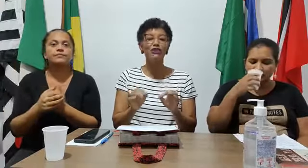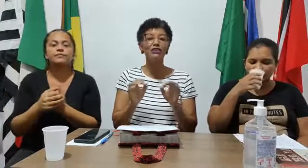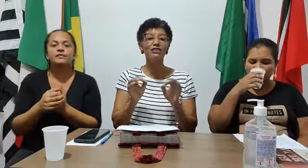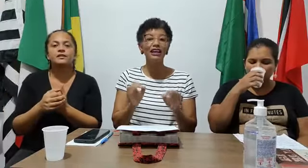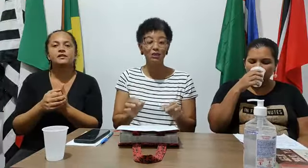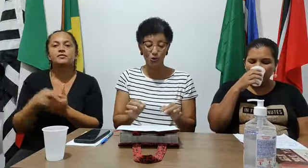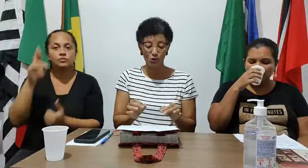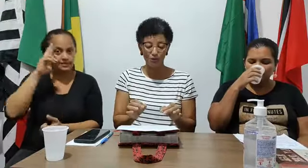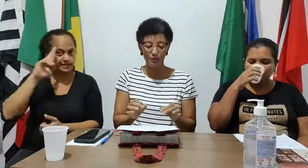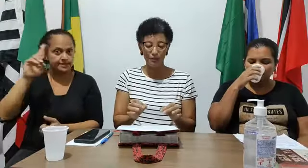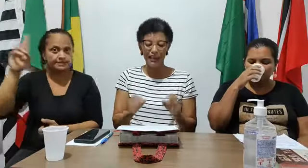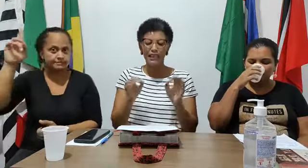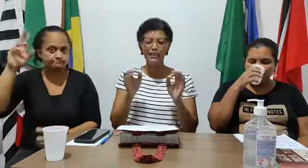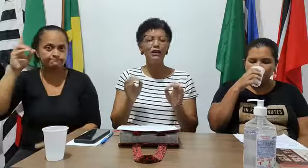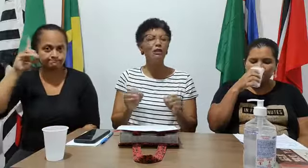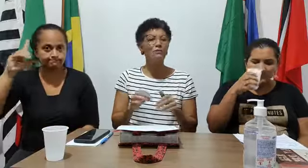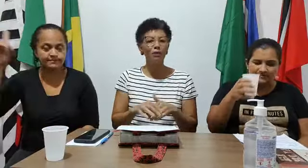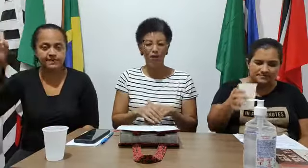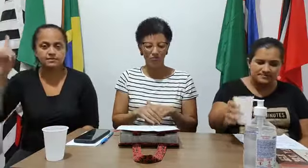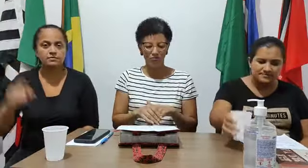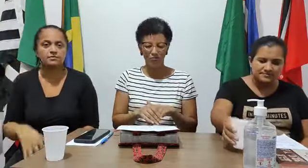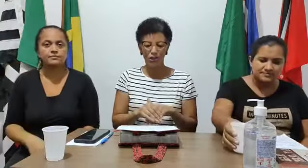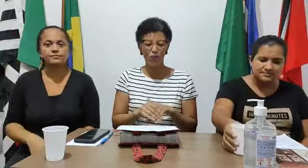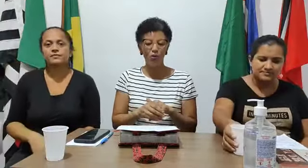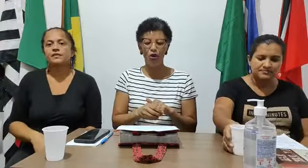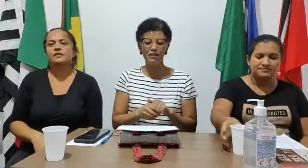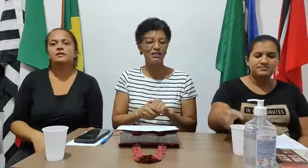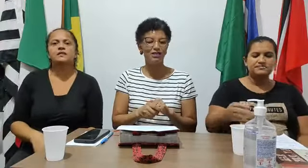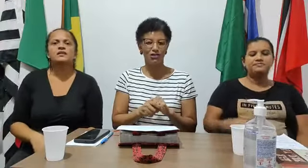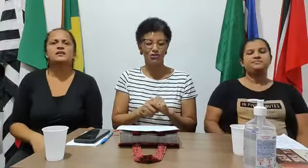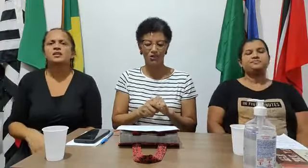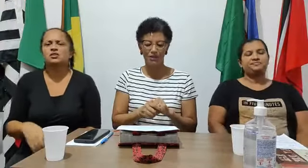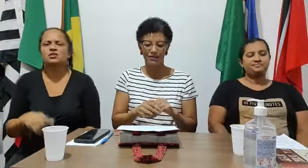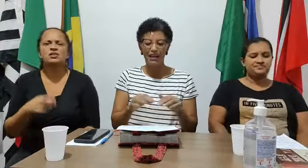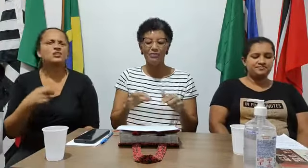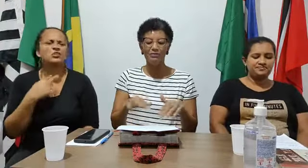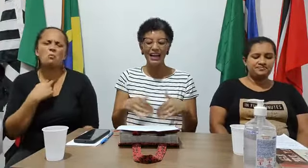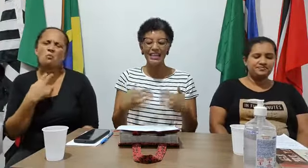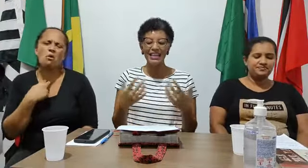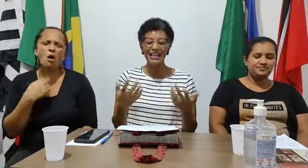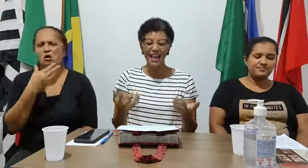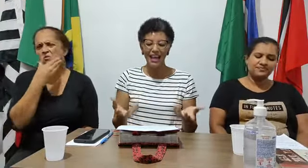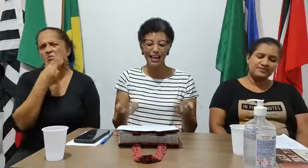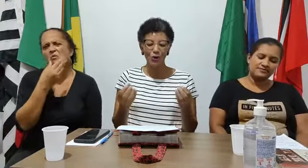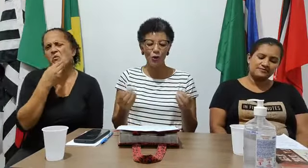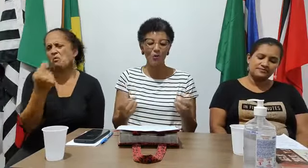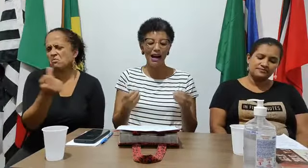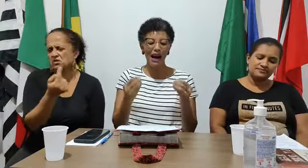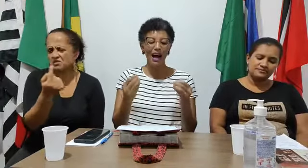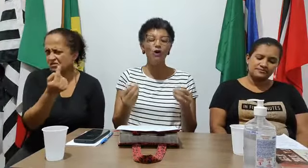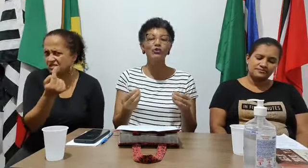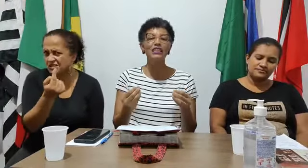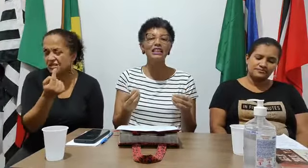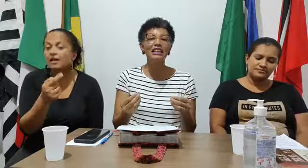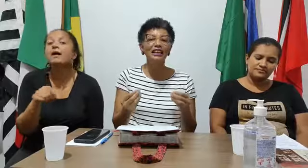o Senhor Deus, não é bom que o homem esteja só, far-lhe-ei